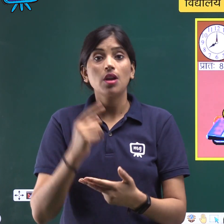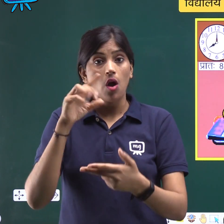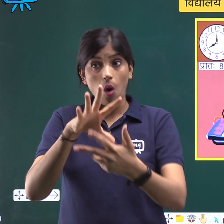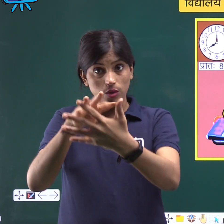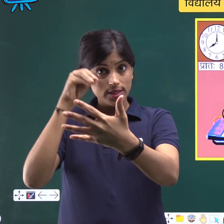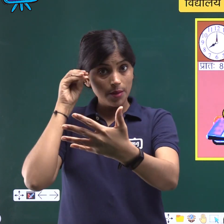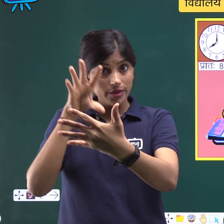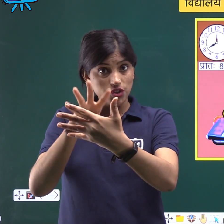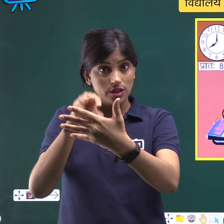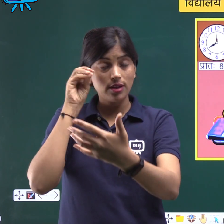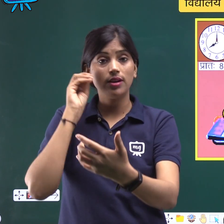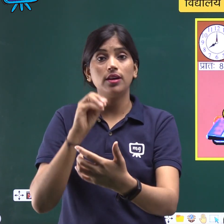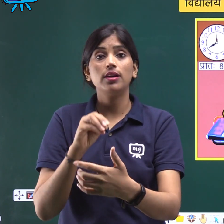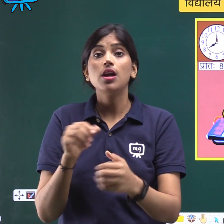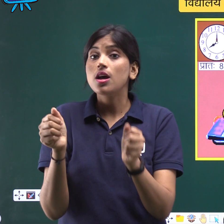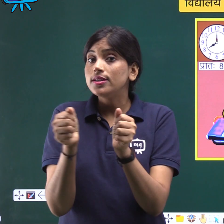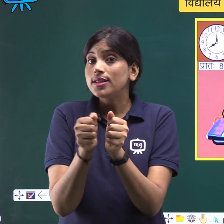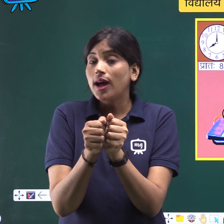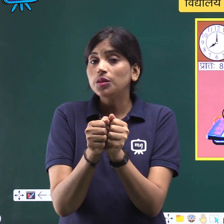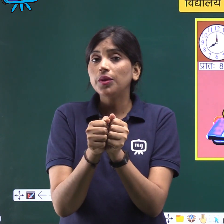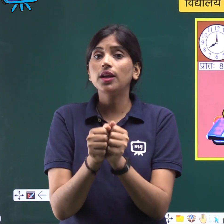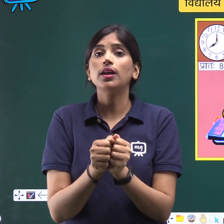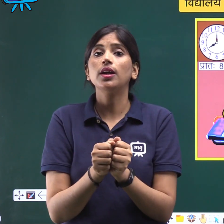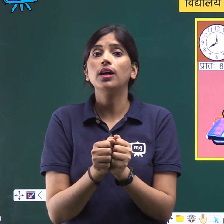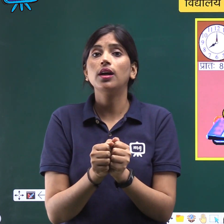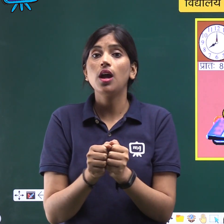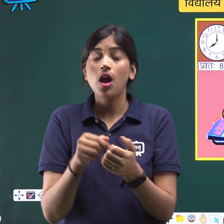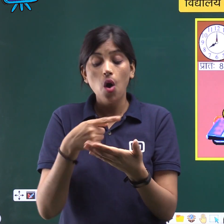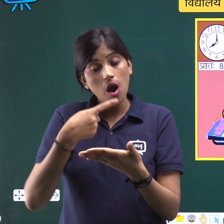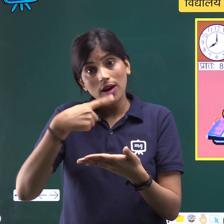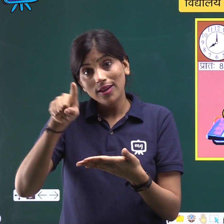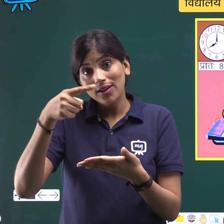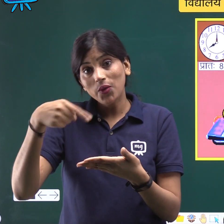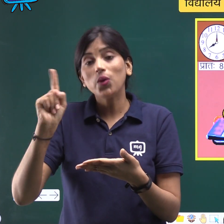समझना, साथ में अच्छे से